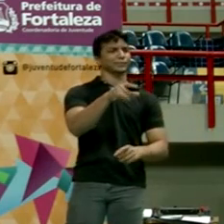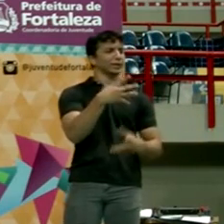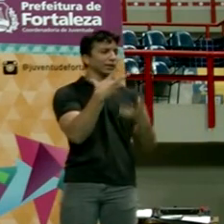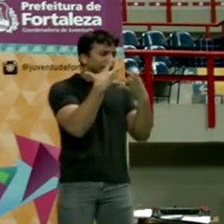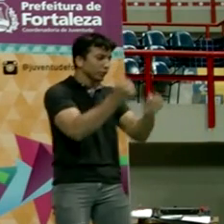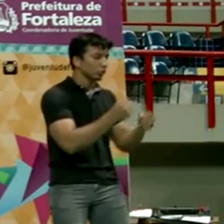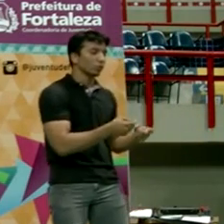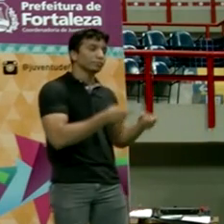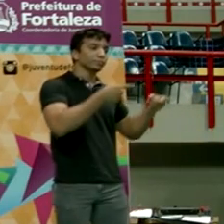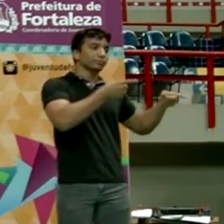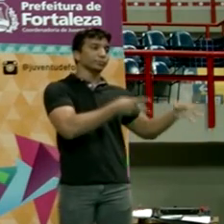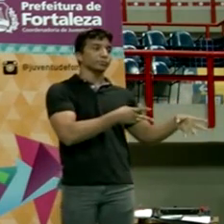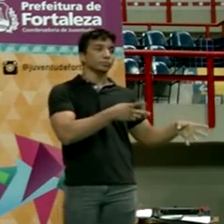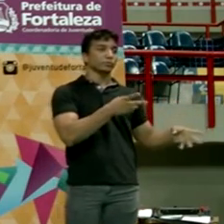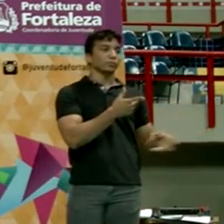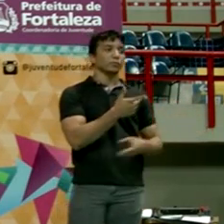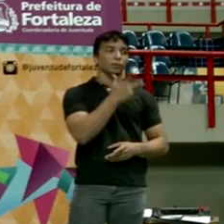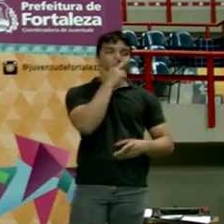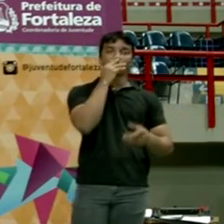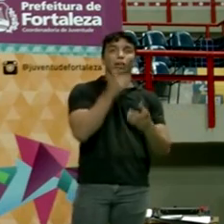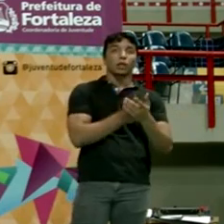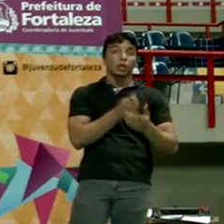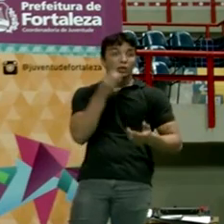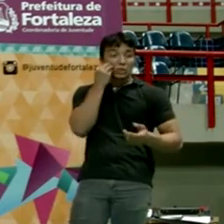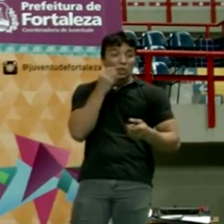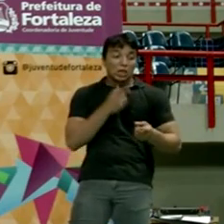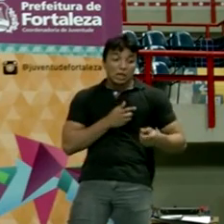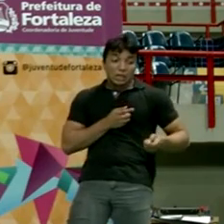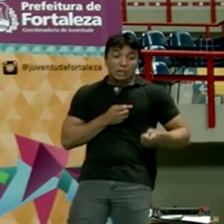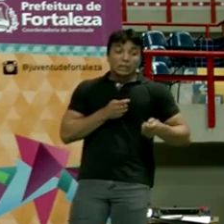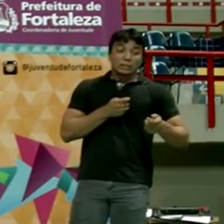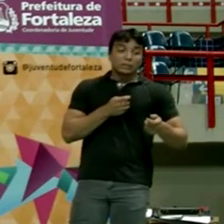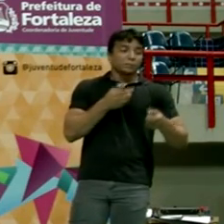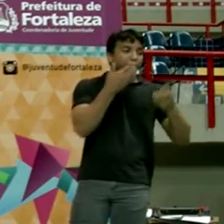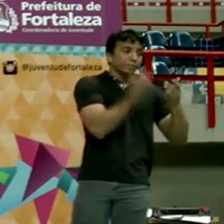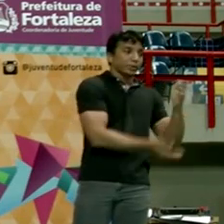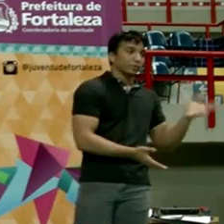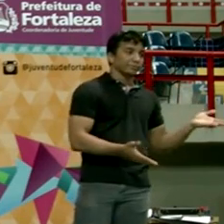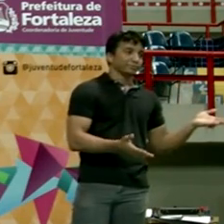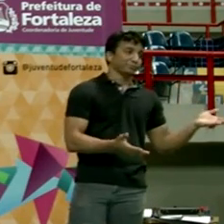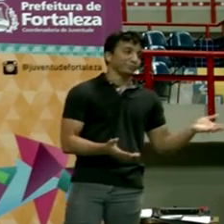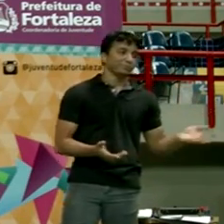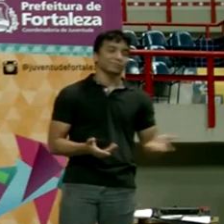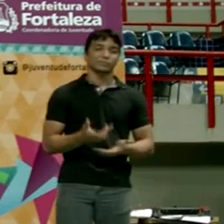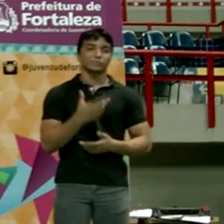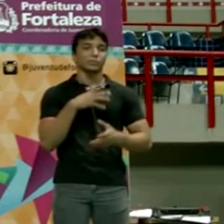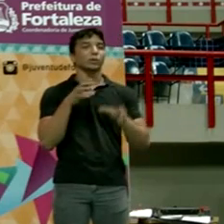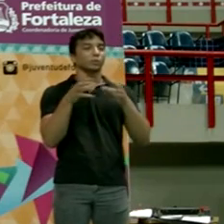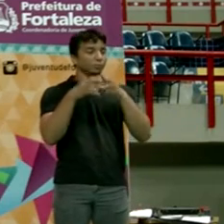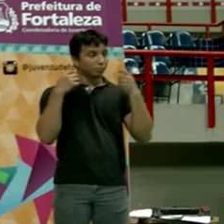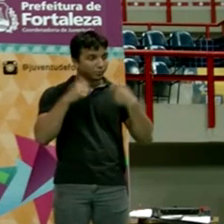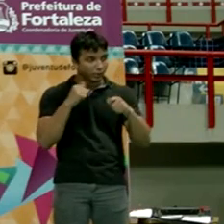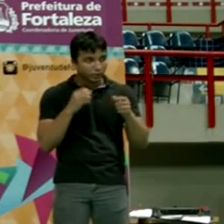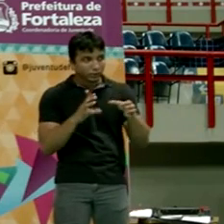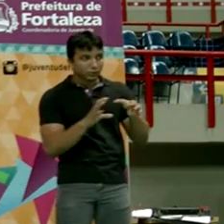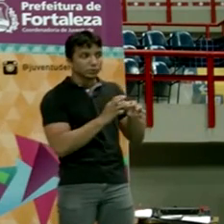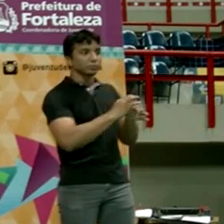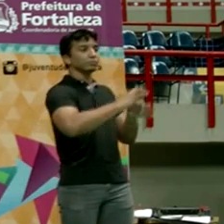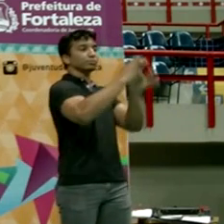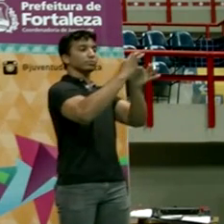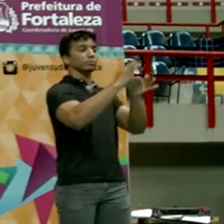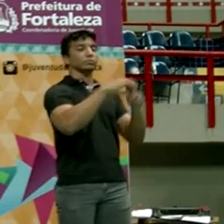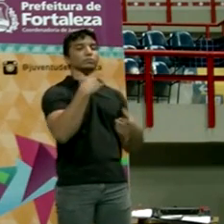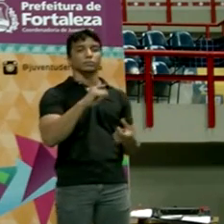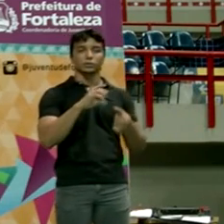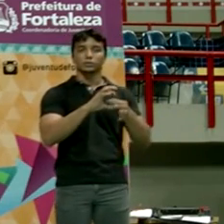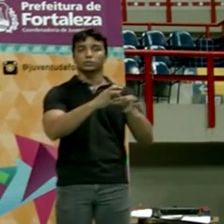Congresso aceitou. O tiro saiu pela culatra. Ninguém governa sem